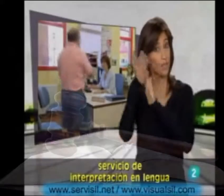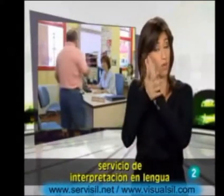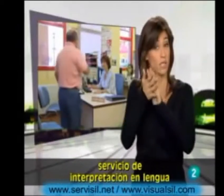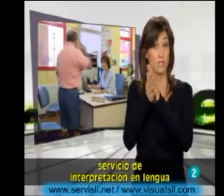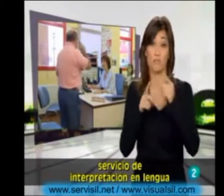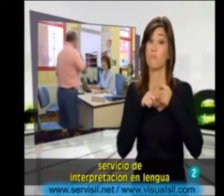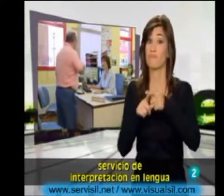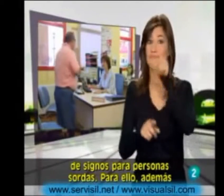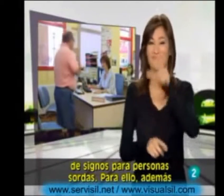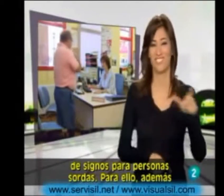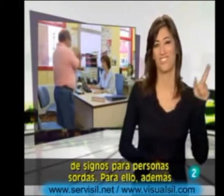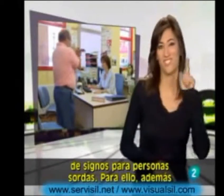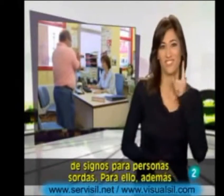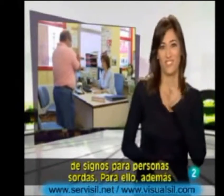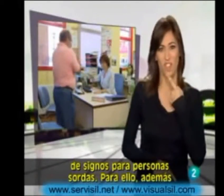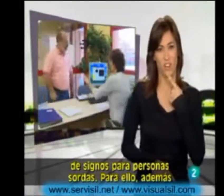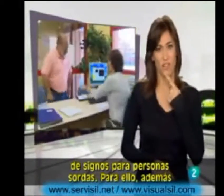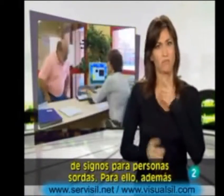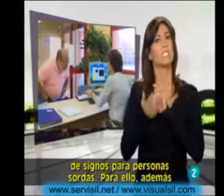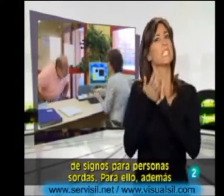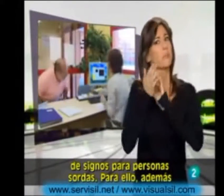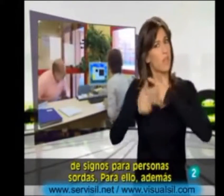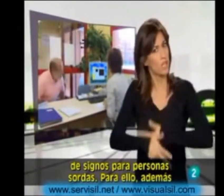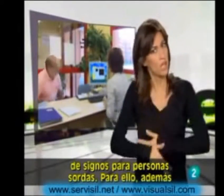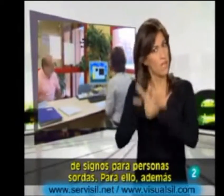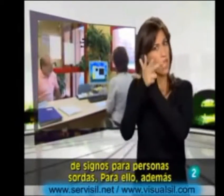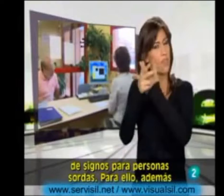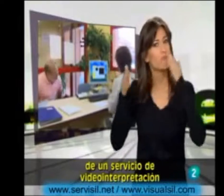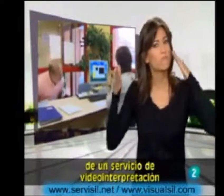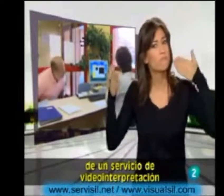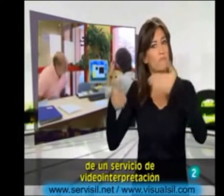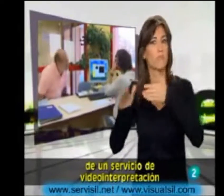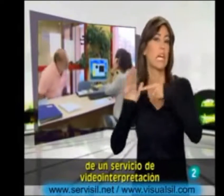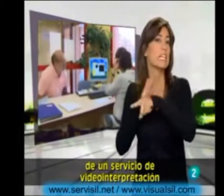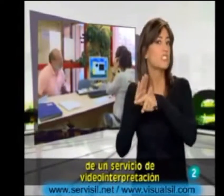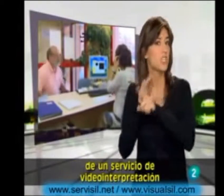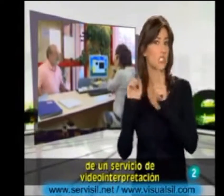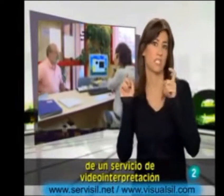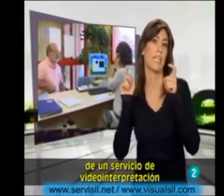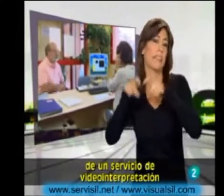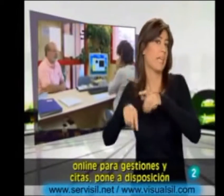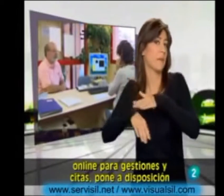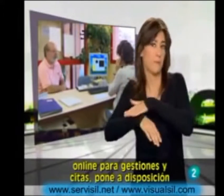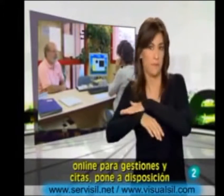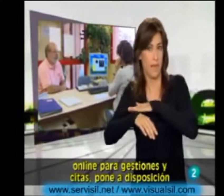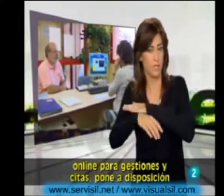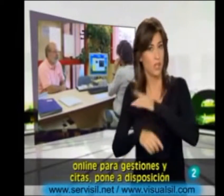de interpretación en lengua de signos para personas sordas. Para ello, además de un servicio de videointerpretación online para gestiones y